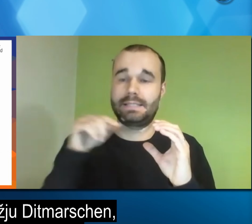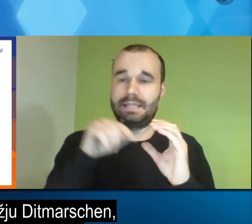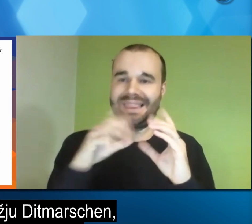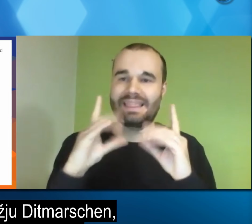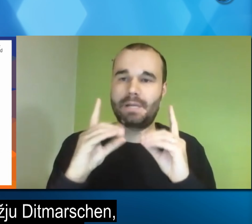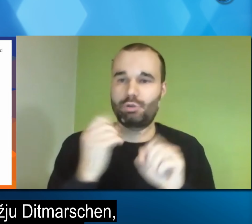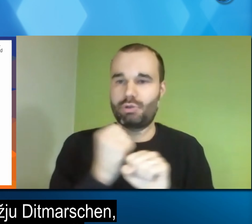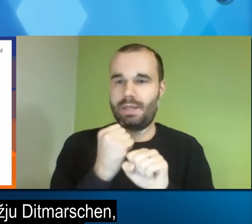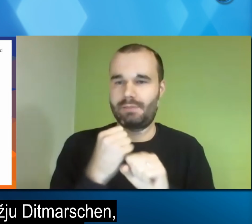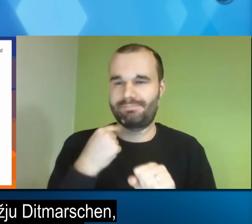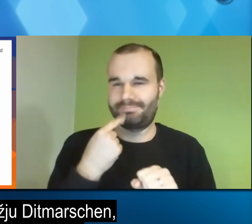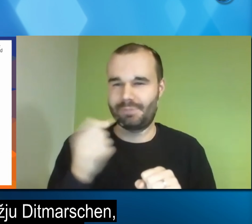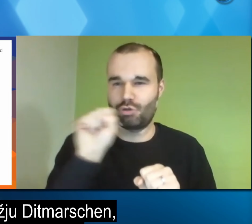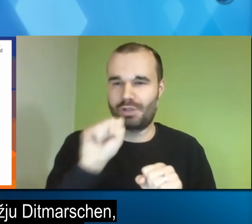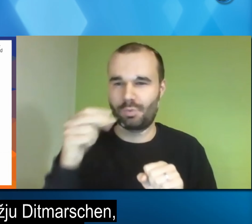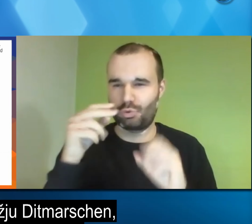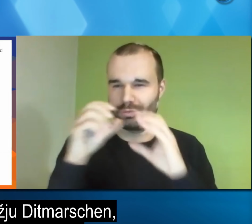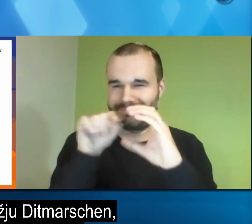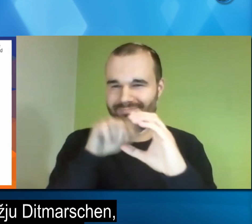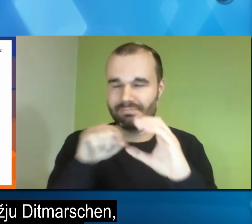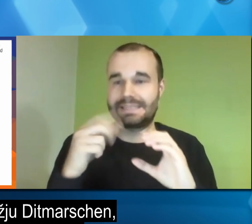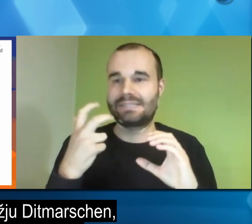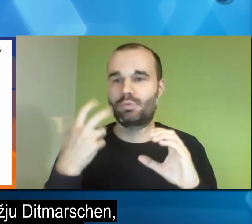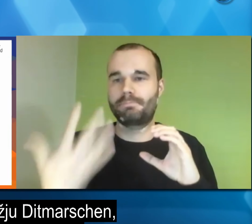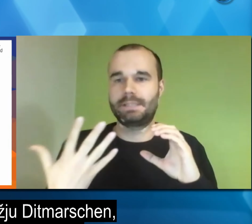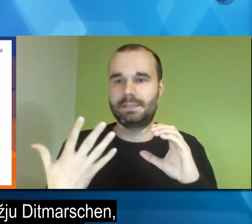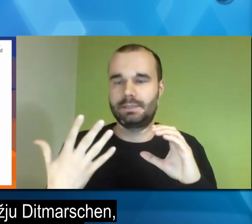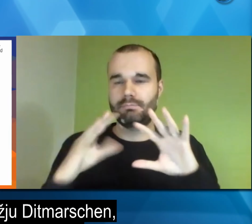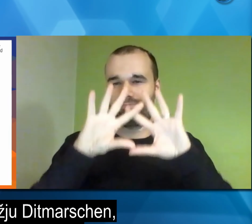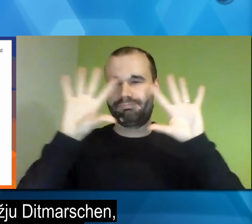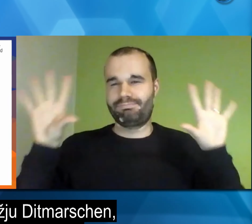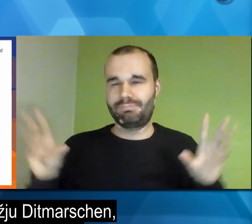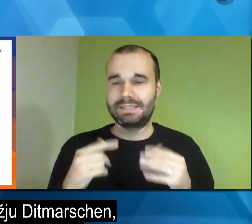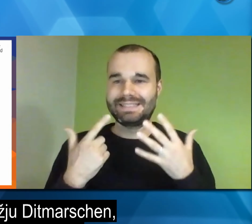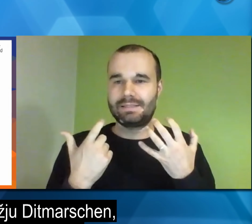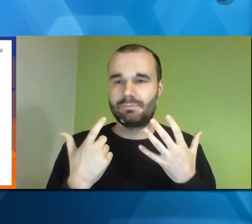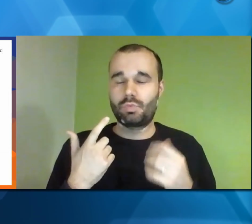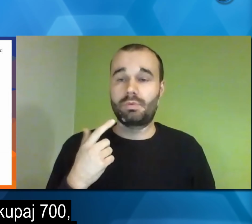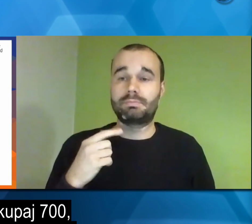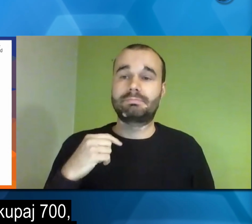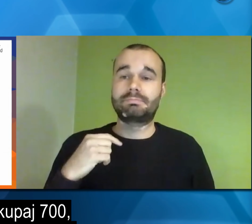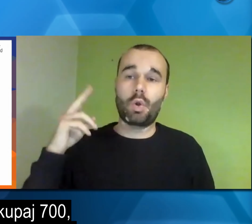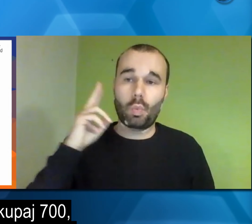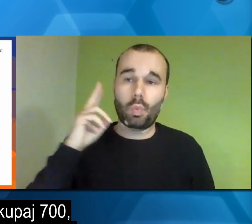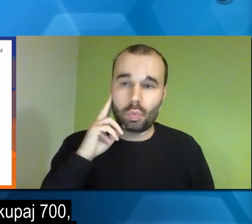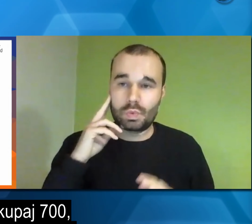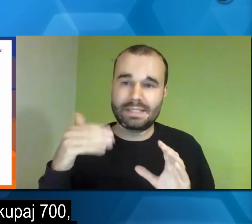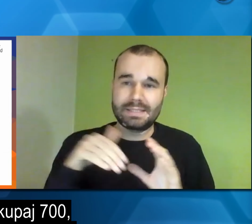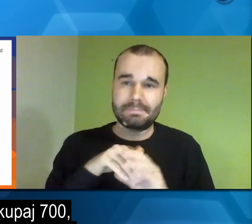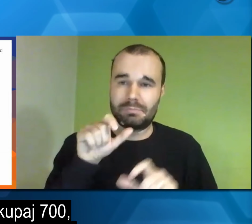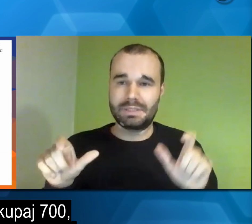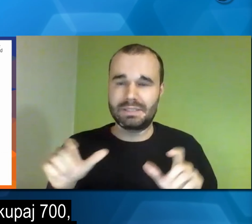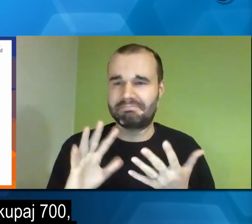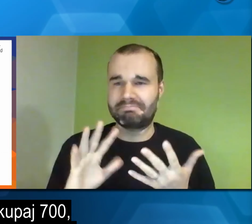350 od teh približno v okrožju Ditmaršen, to sem že prej predstavil. Torej vse skupaj 700.